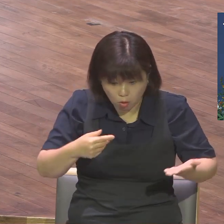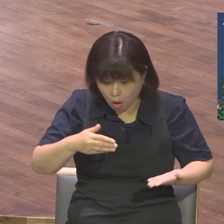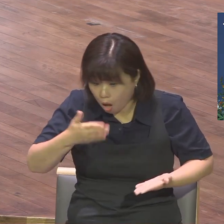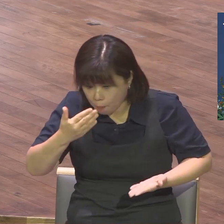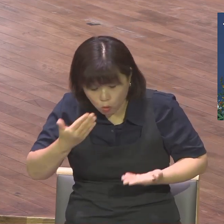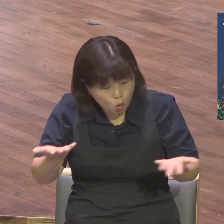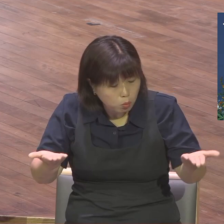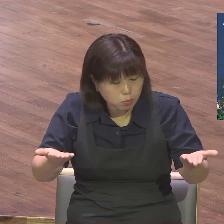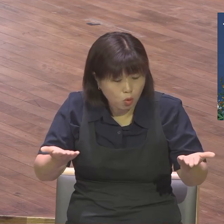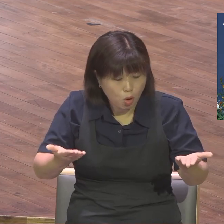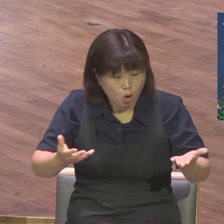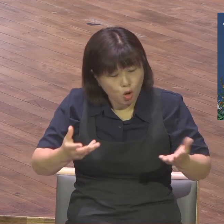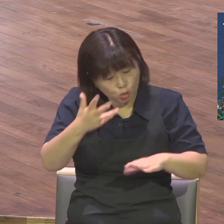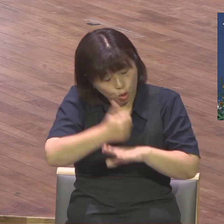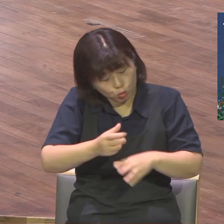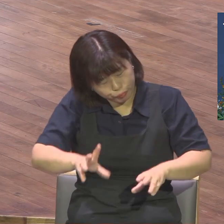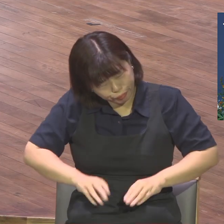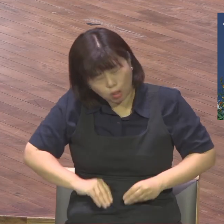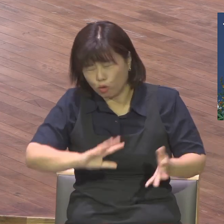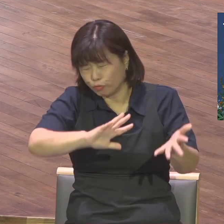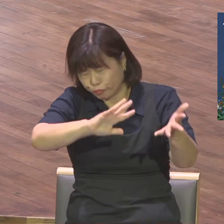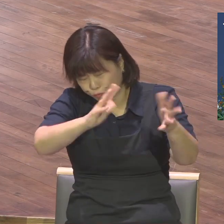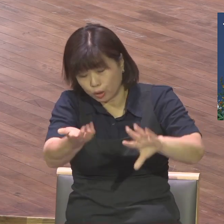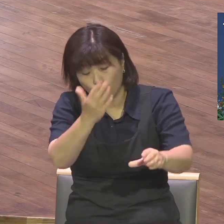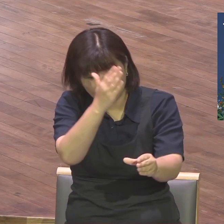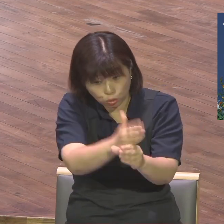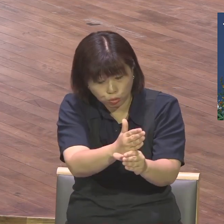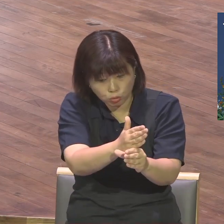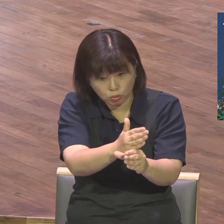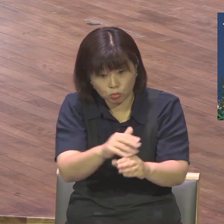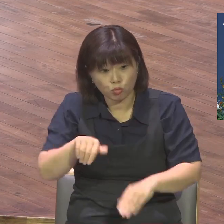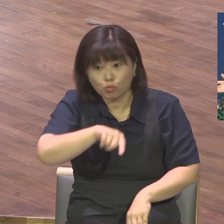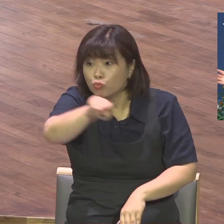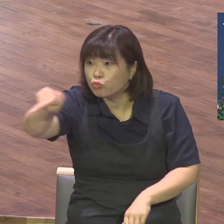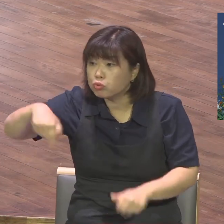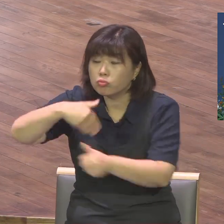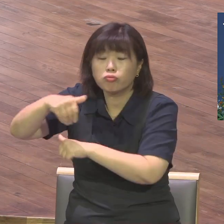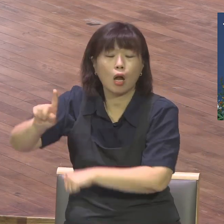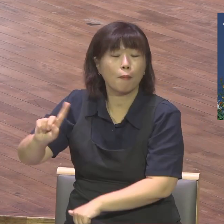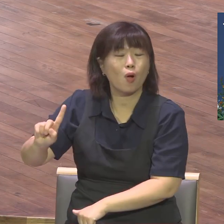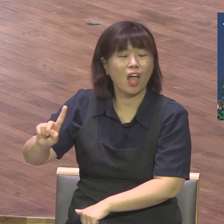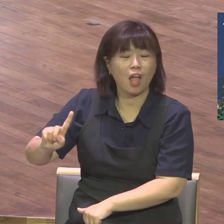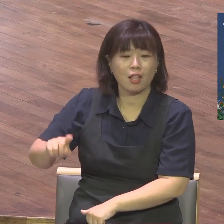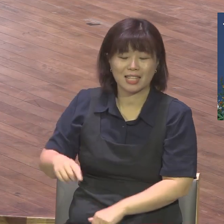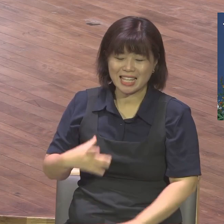저녁을 안 먹습니다. 아예 음료수 한 잔 짱 끝.